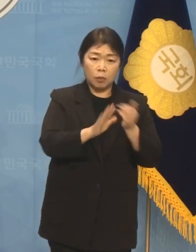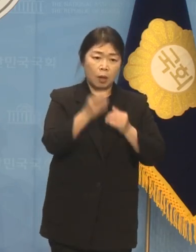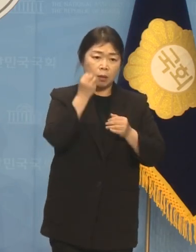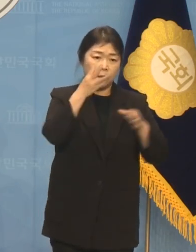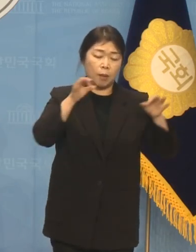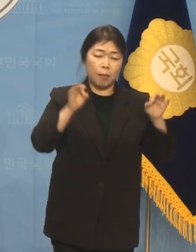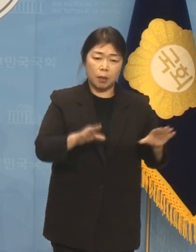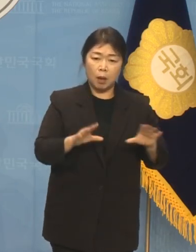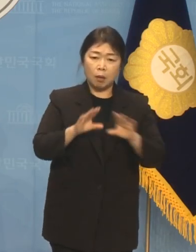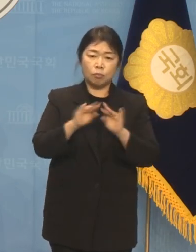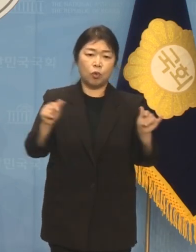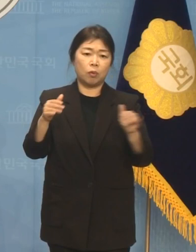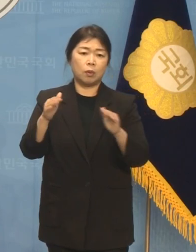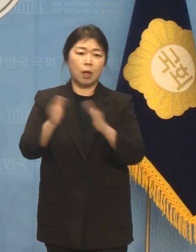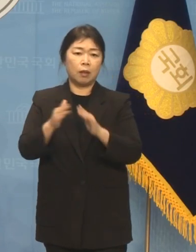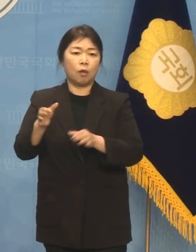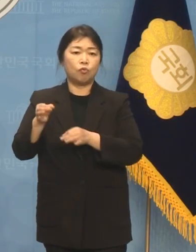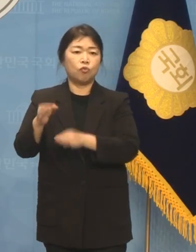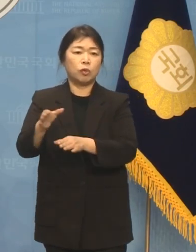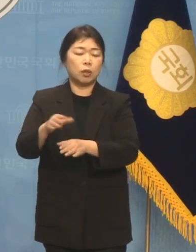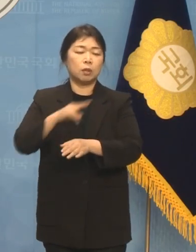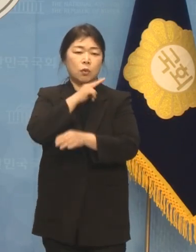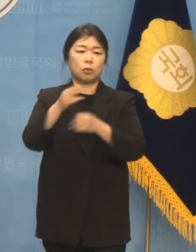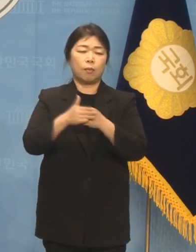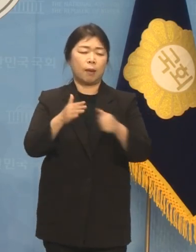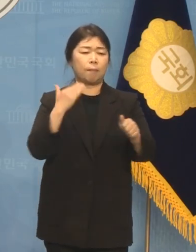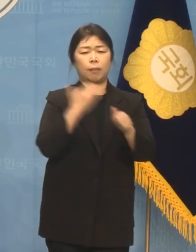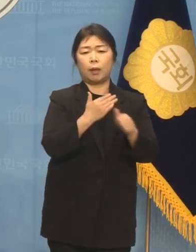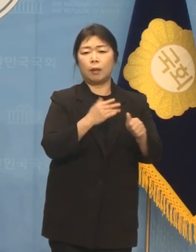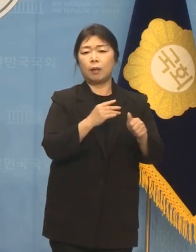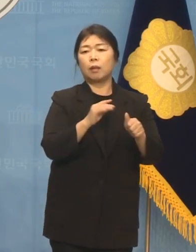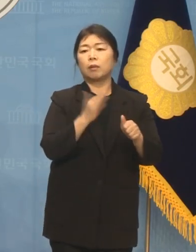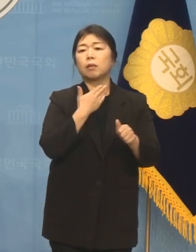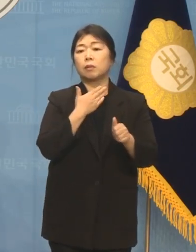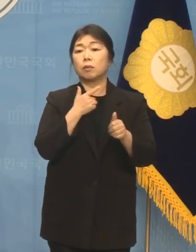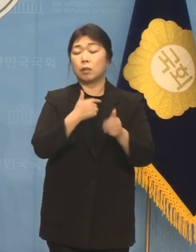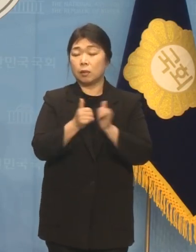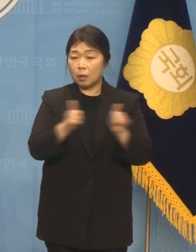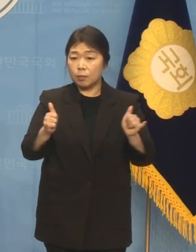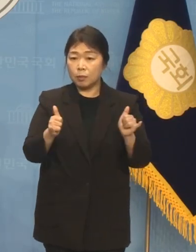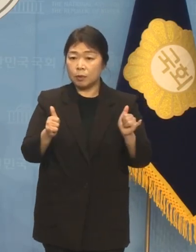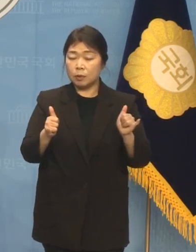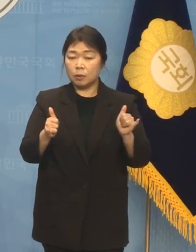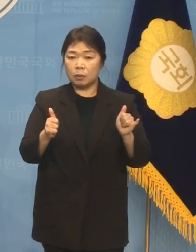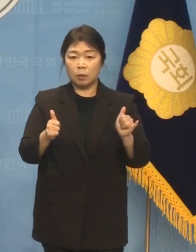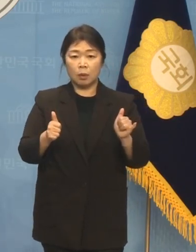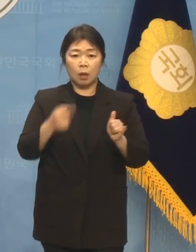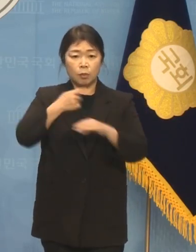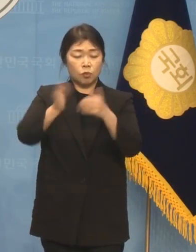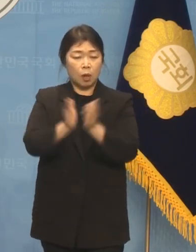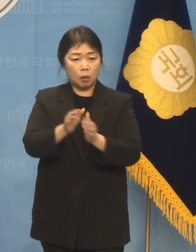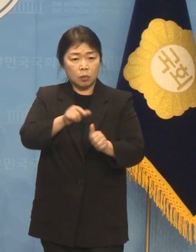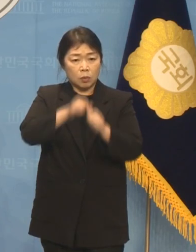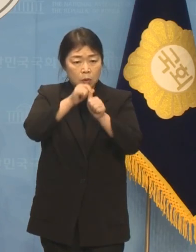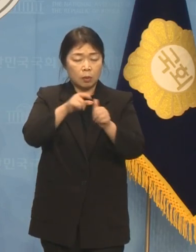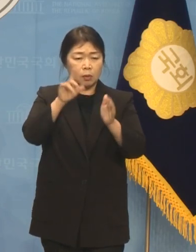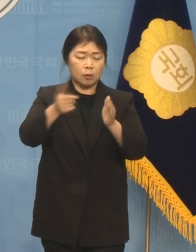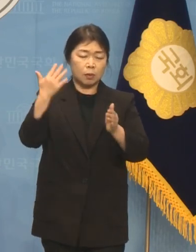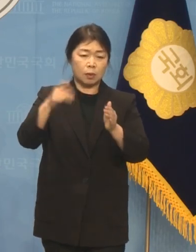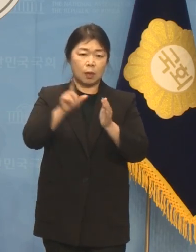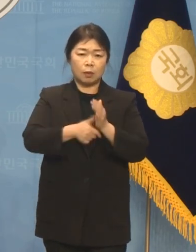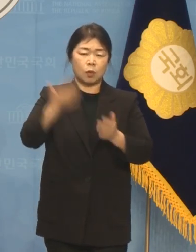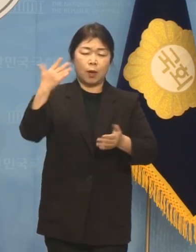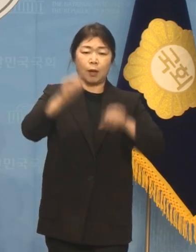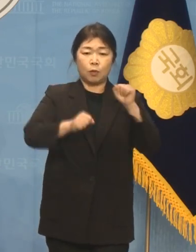경질된 사람을 민주당이 공천 검증 절차를 제대로 거쳤는지 의문입니다